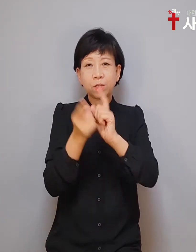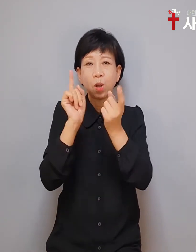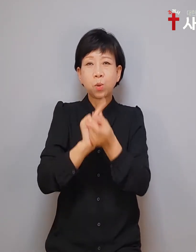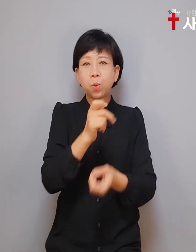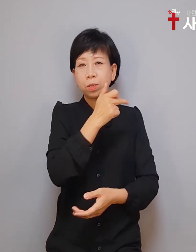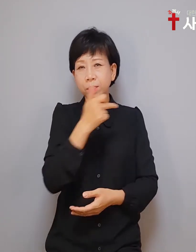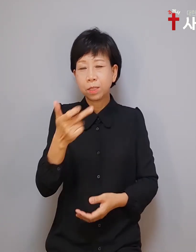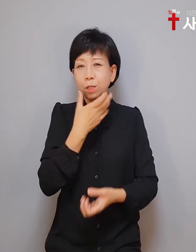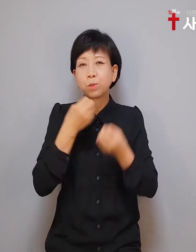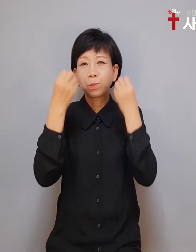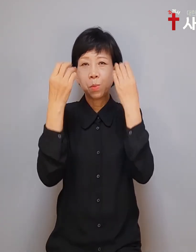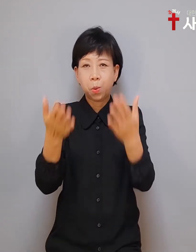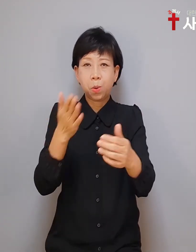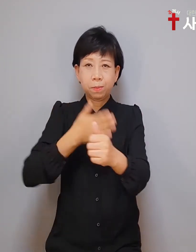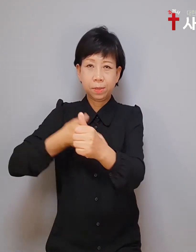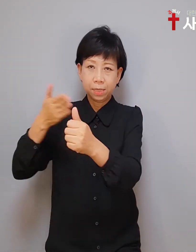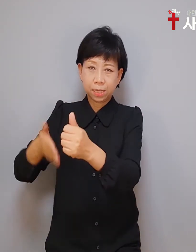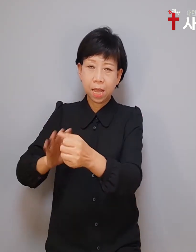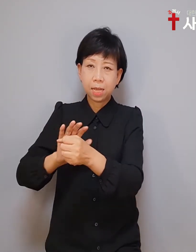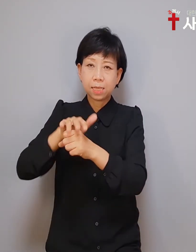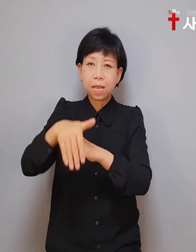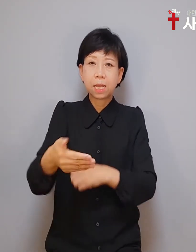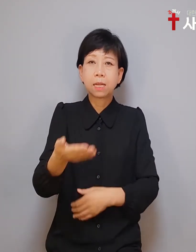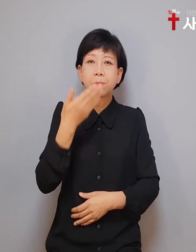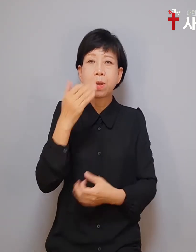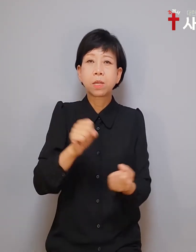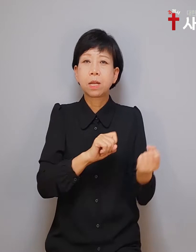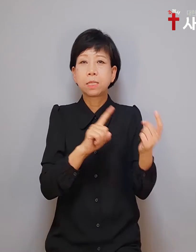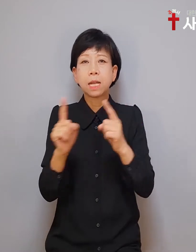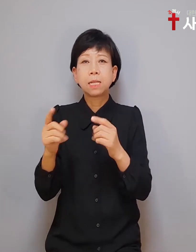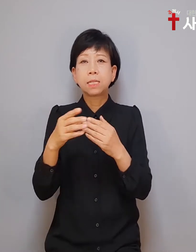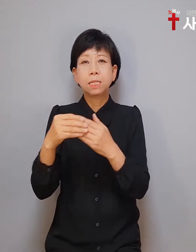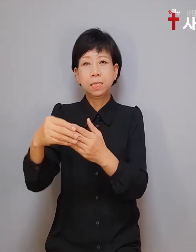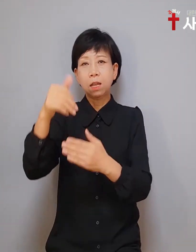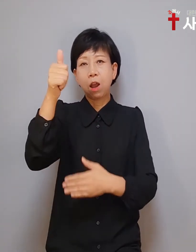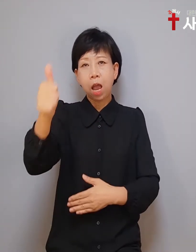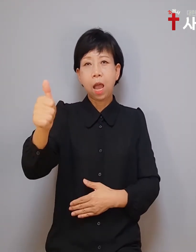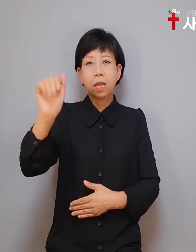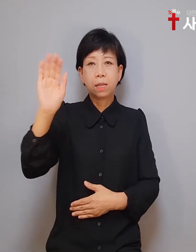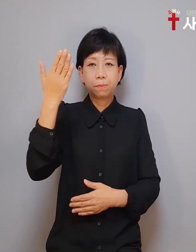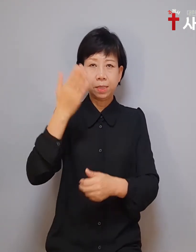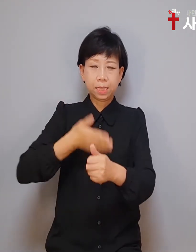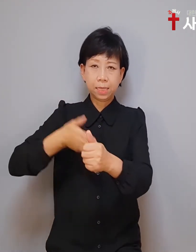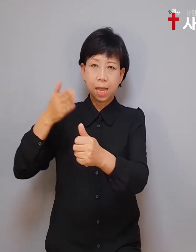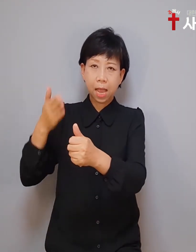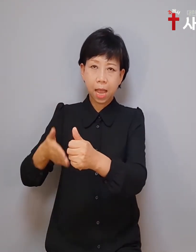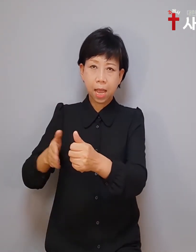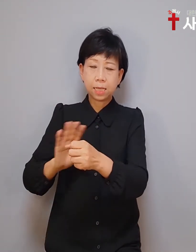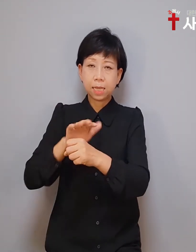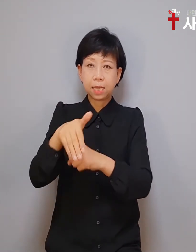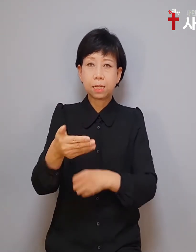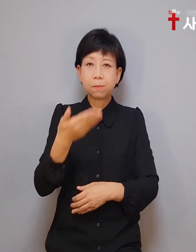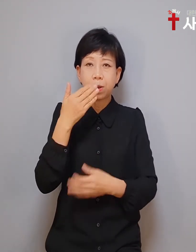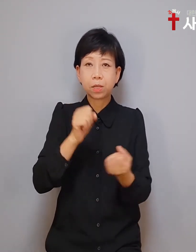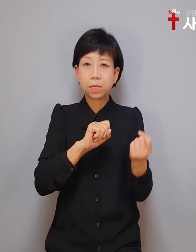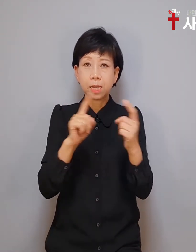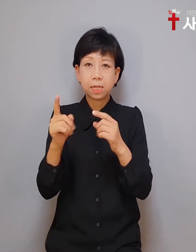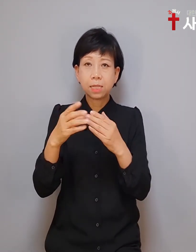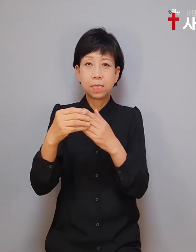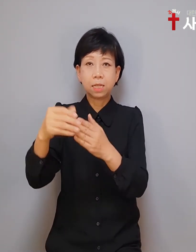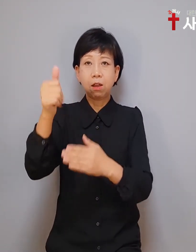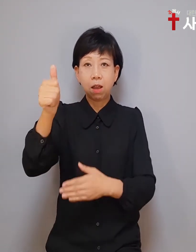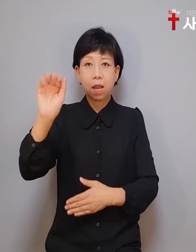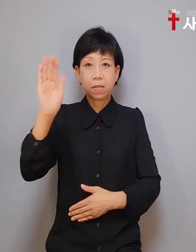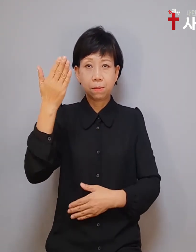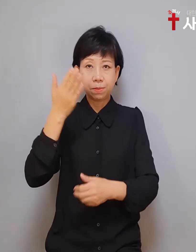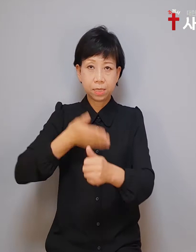축복하겠습니다. 세계를 먹여 살리는 리더가 됩시다. 세계를 먹여 살리는 리더가 됩시다.